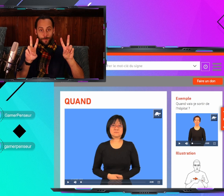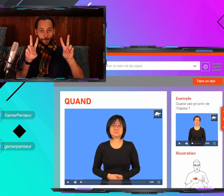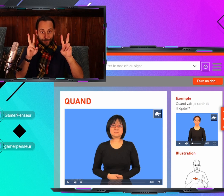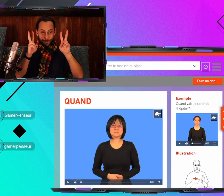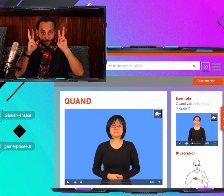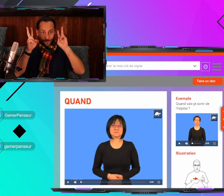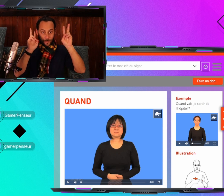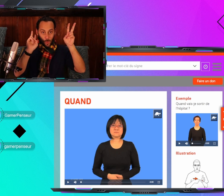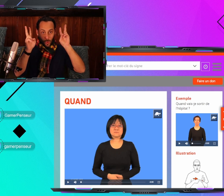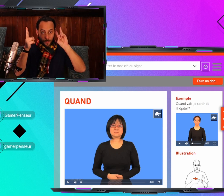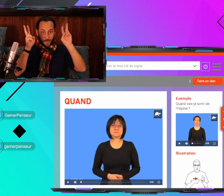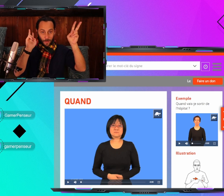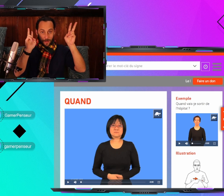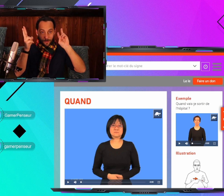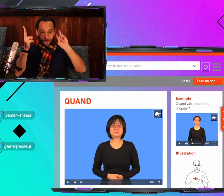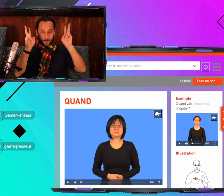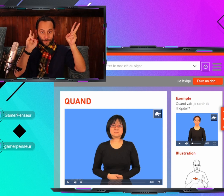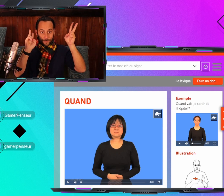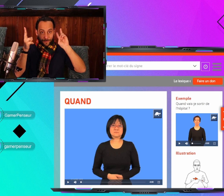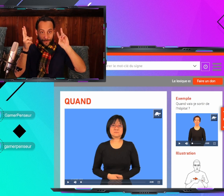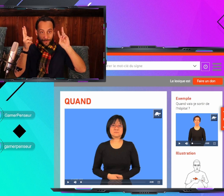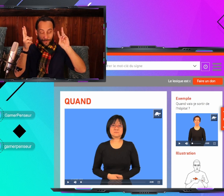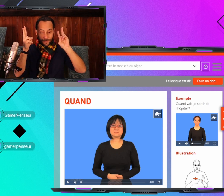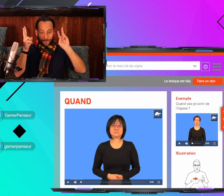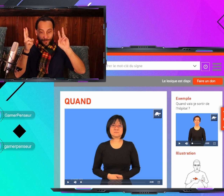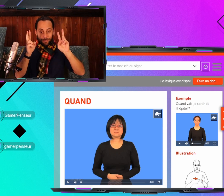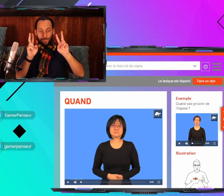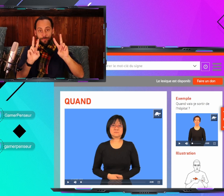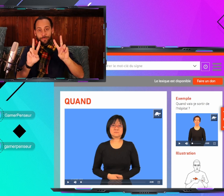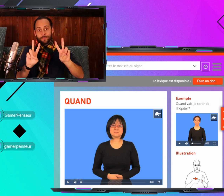doigts. Hôpital.